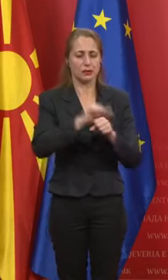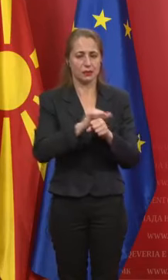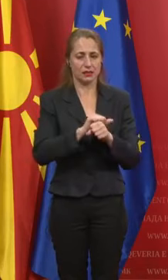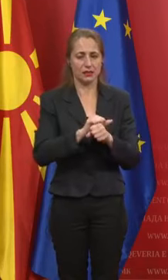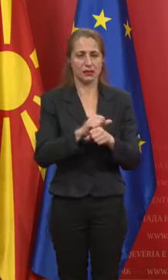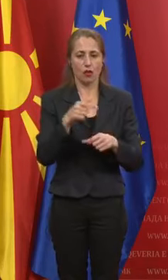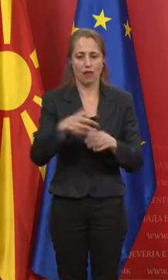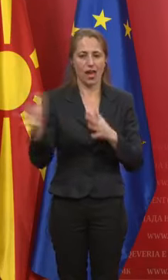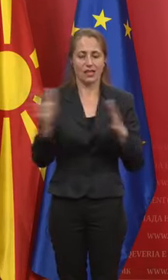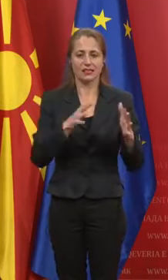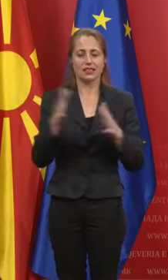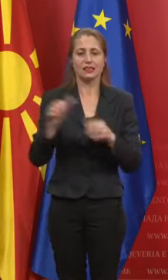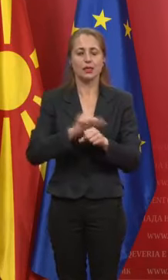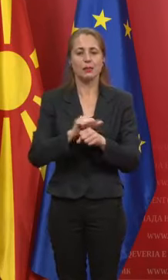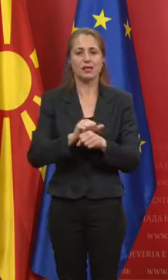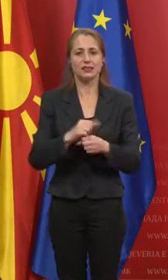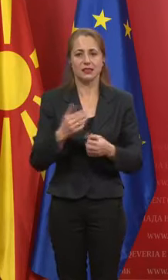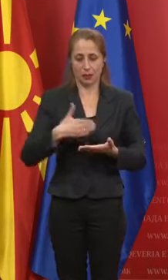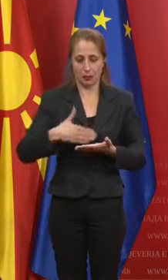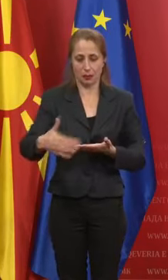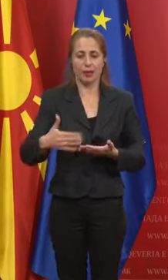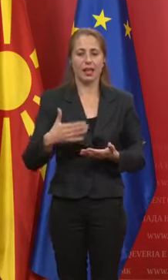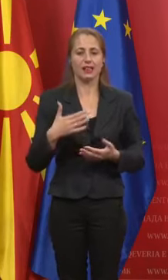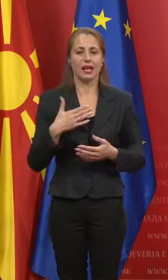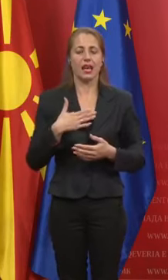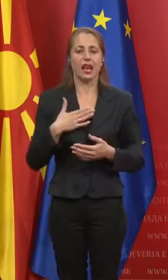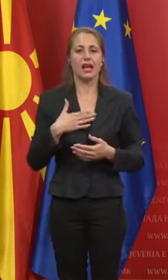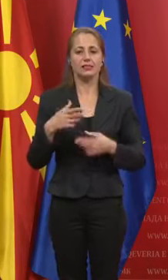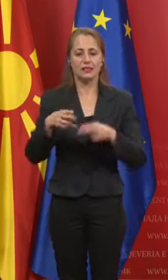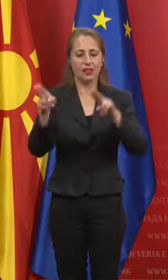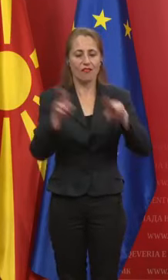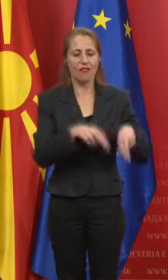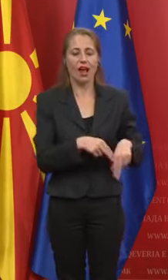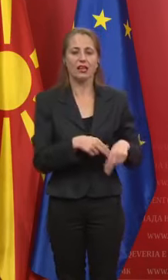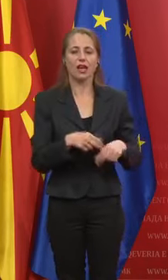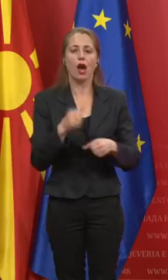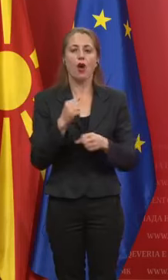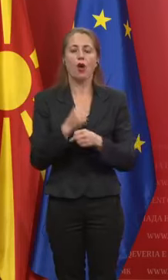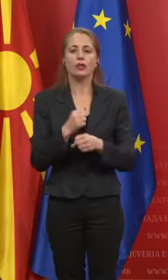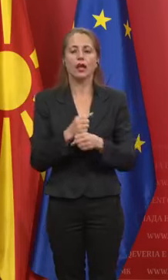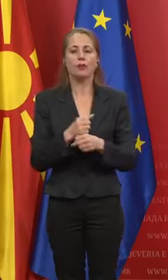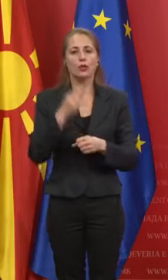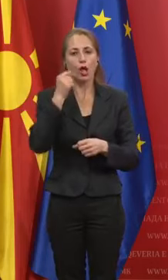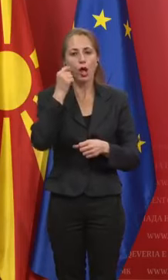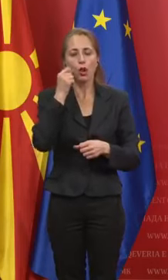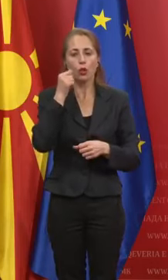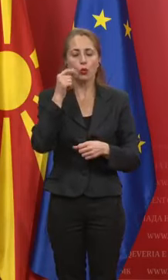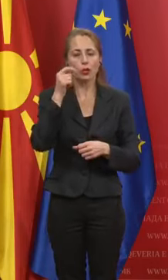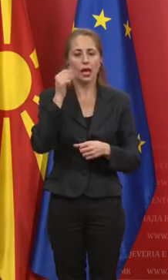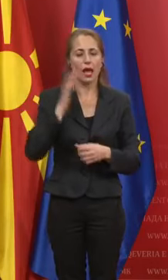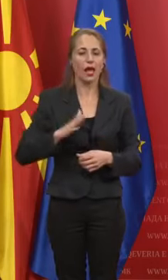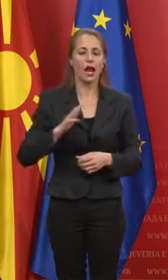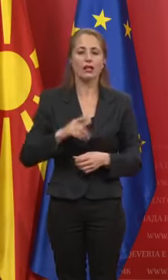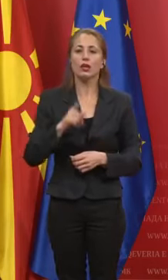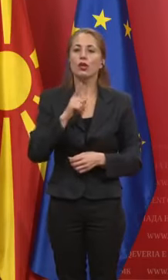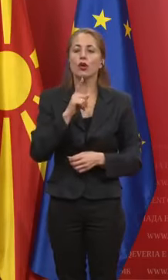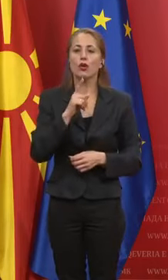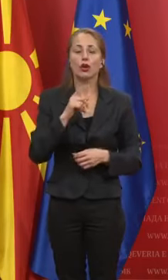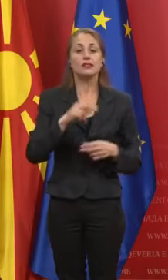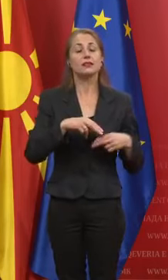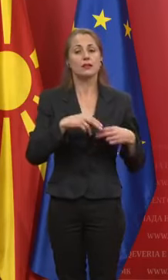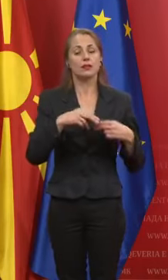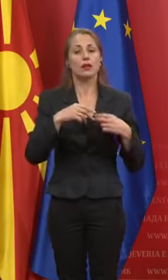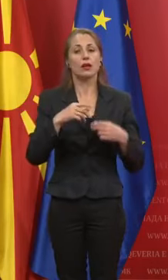зимски месеци кои што се пред нас на работа се враќаат тие луѓе, граѓани, пациенти кои што имаат